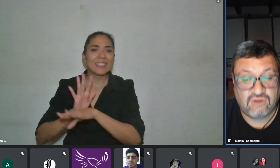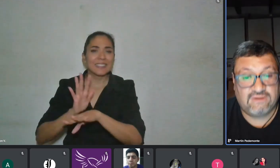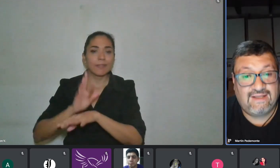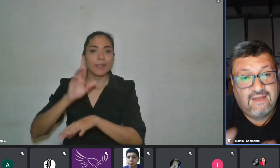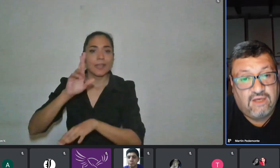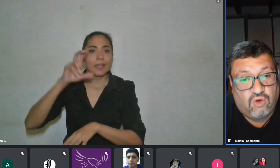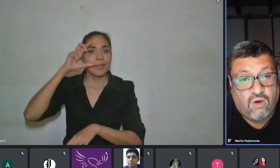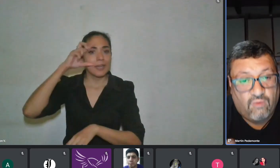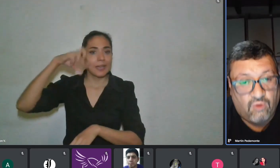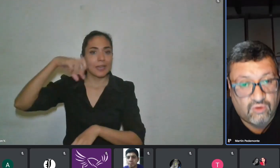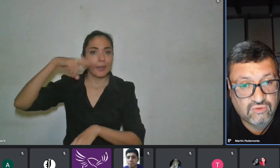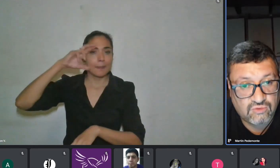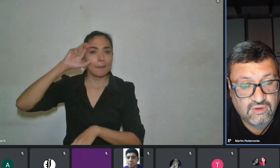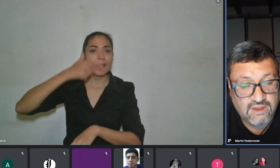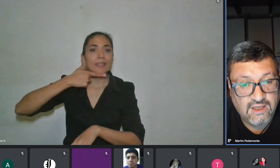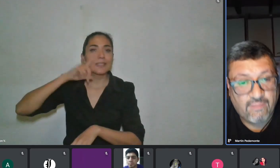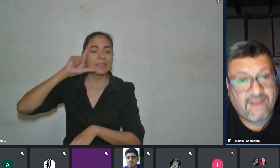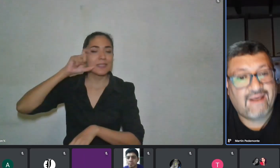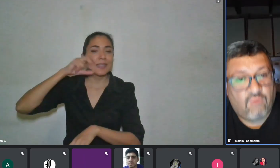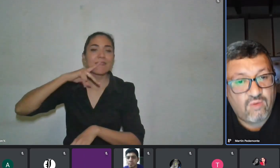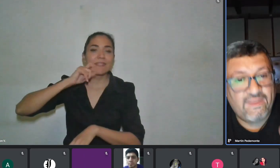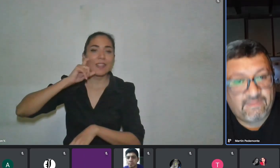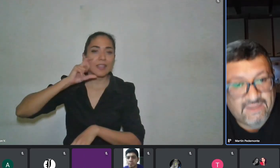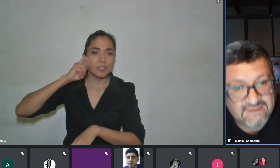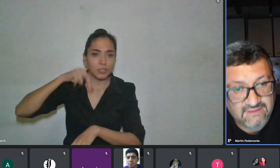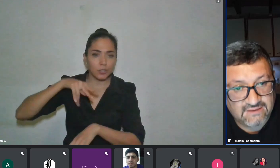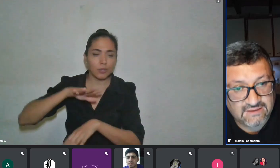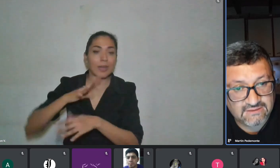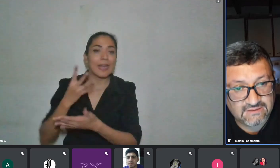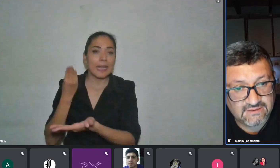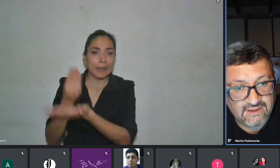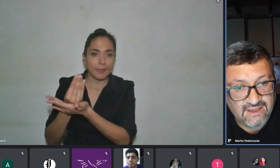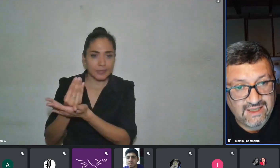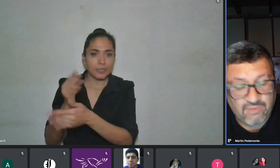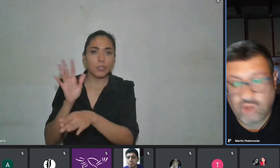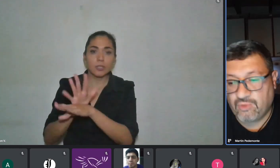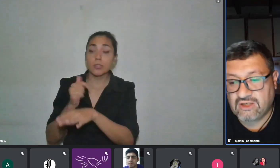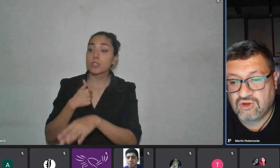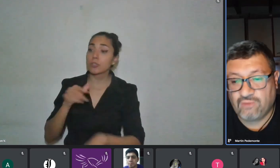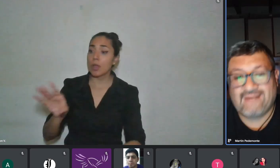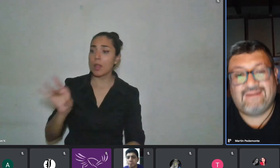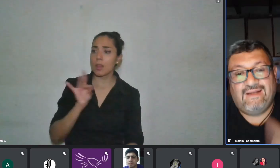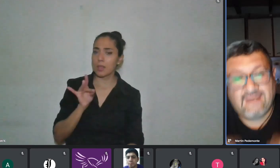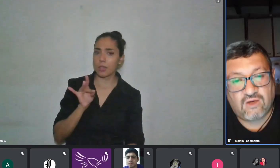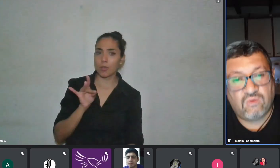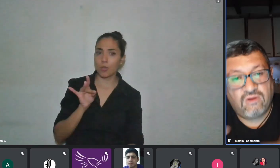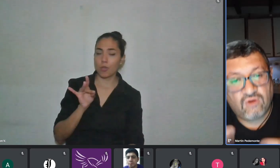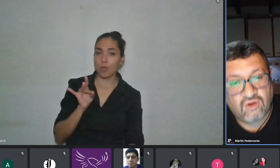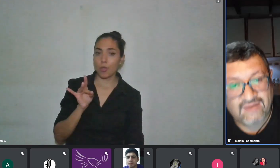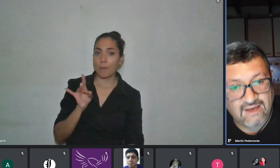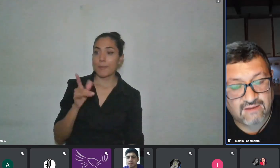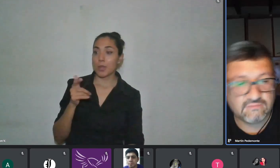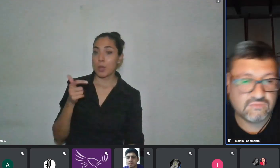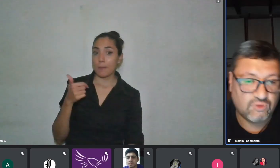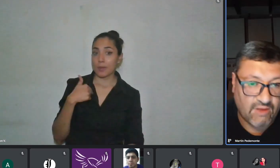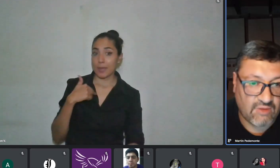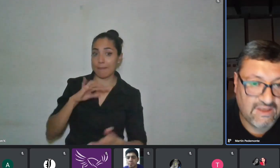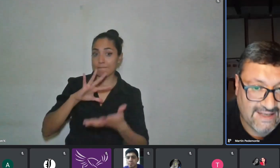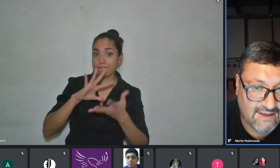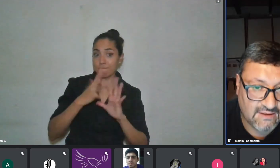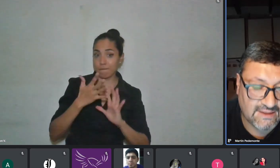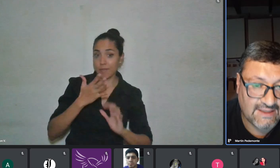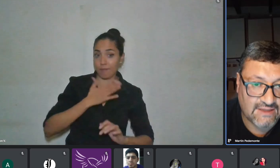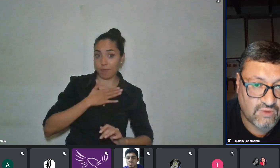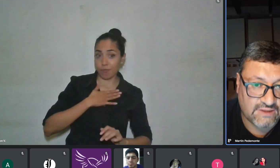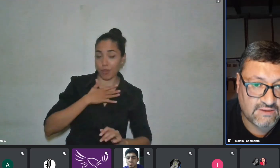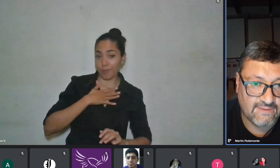representación? Que yo te elijo a vos para que vos me representes, pero porque yo pertenezco a una ideología, supongamos